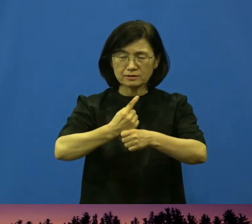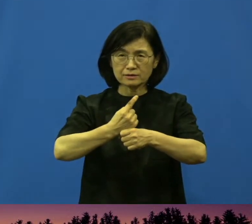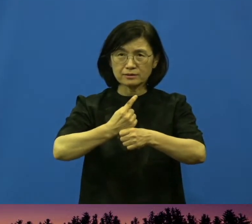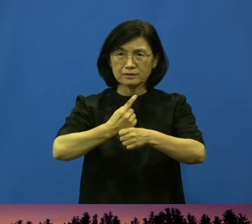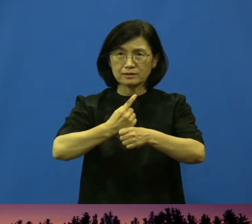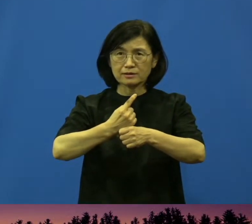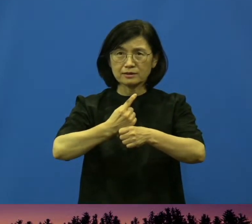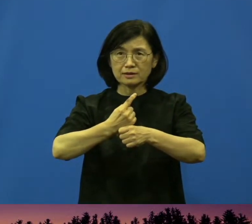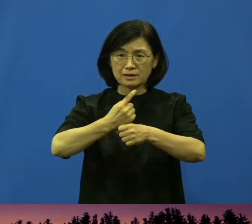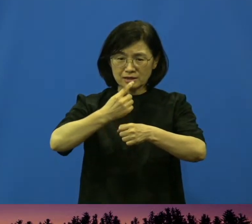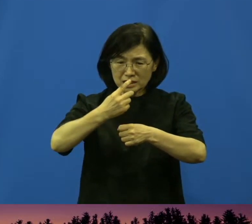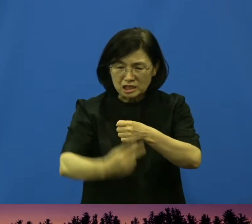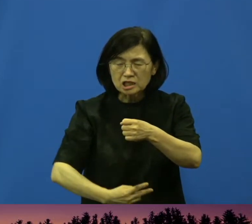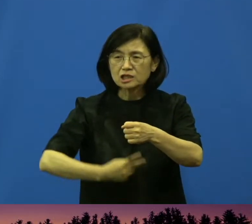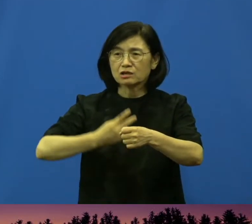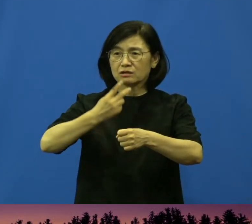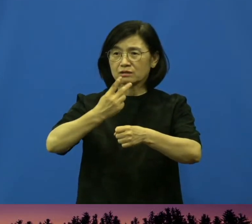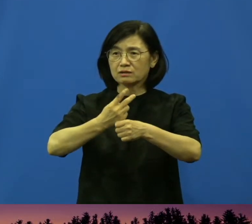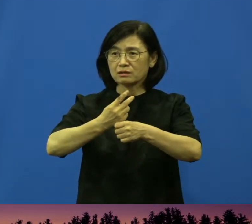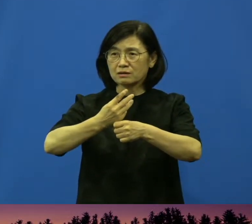1년 넘어가는 거예요.